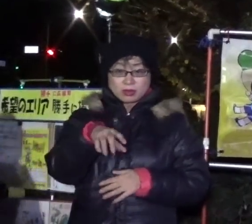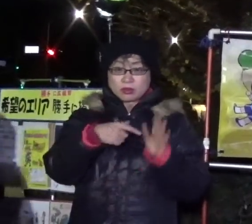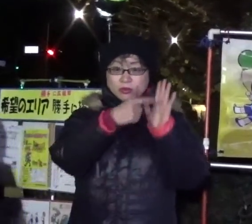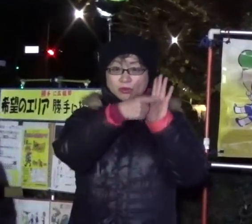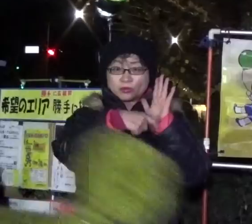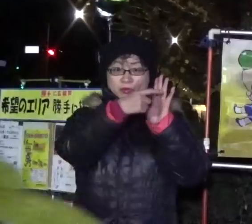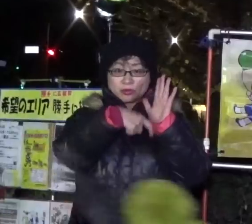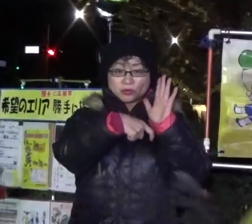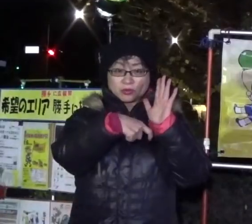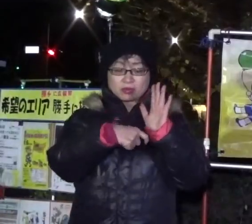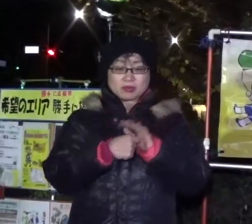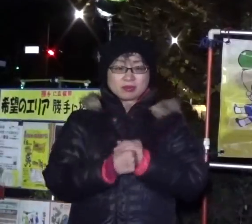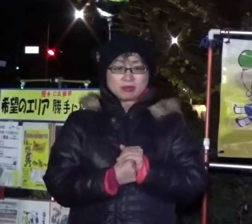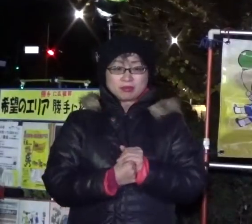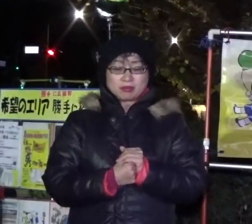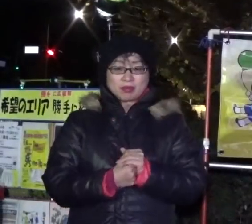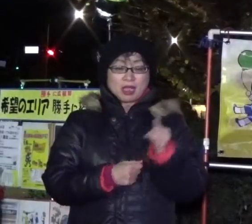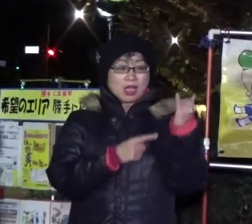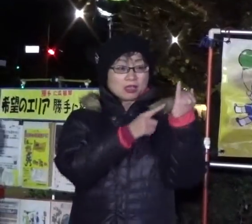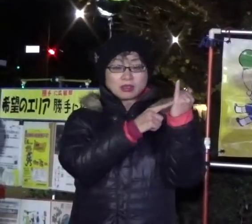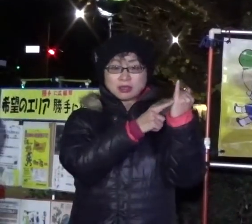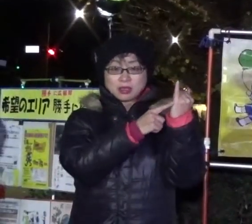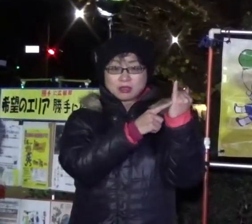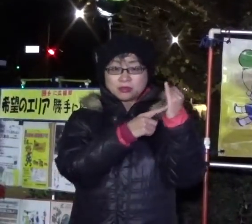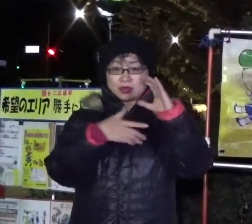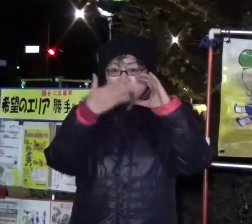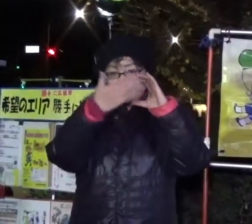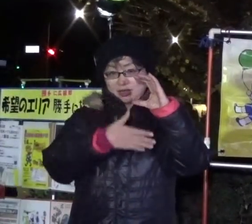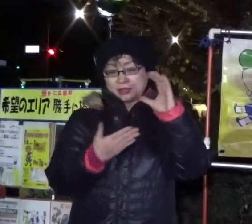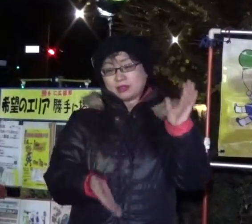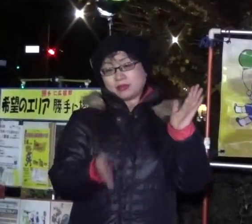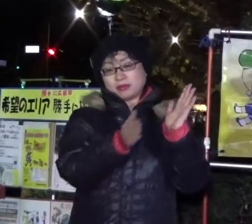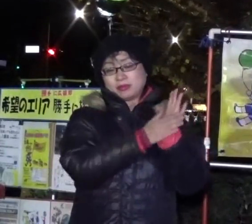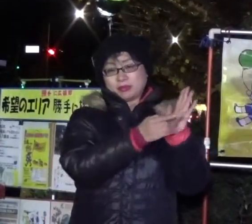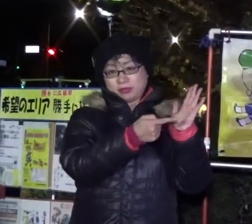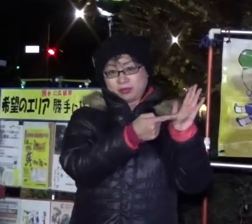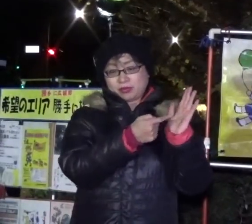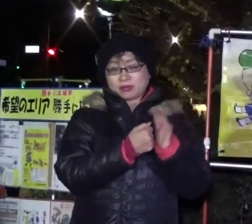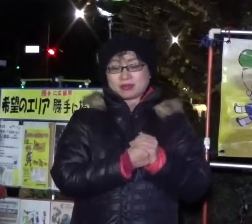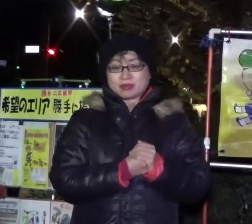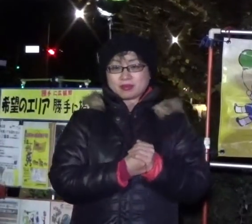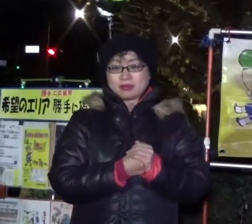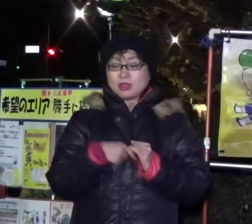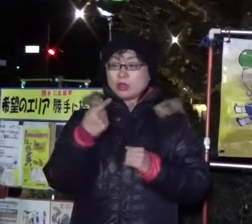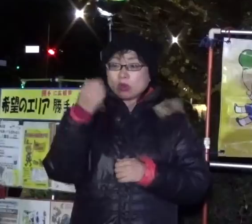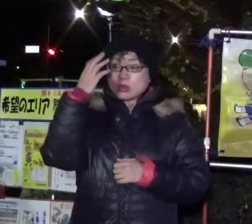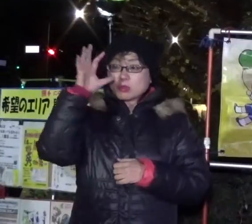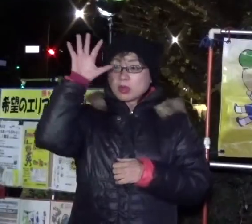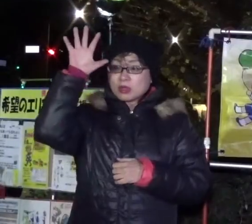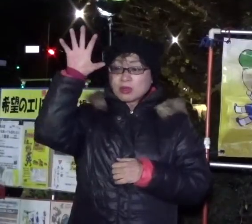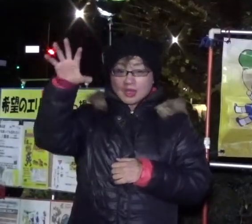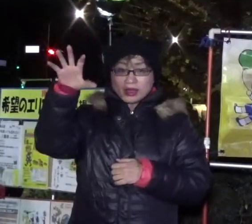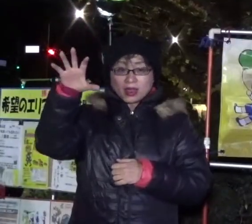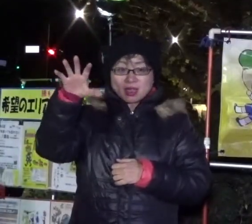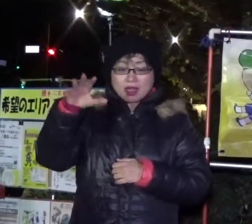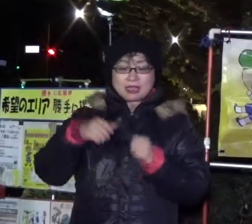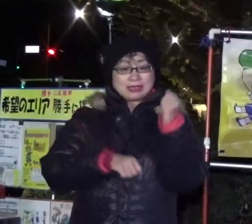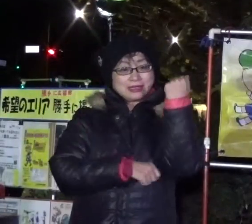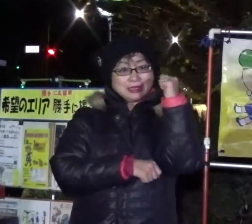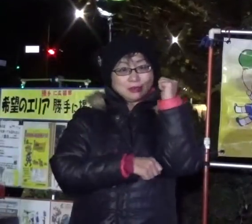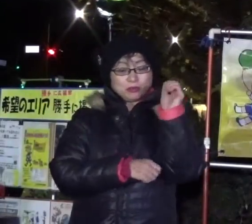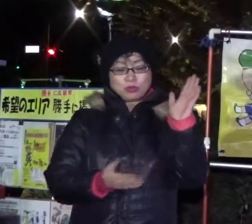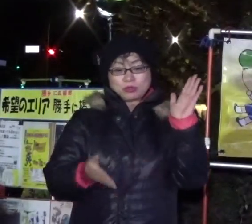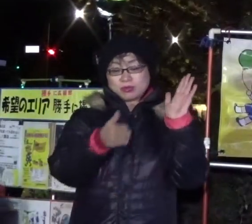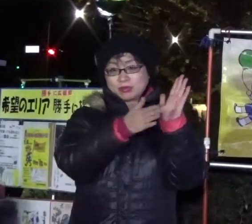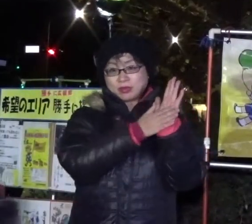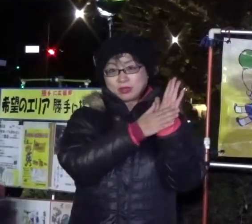で、飛鳥さんたちの写真が載り、ここの希望のエリアが大きく取り上げたのを